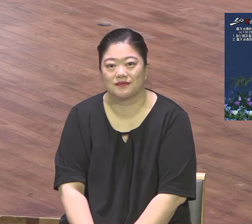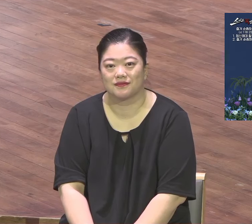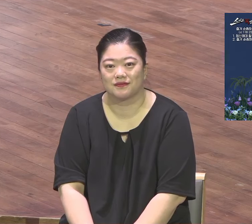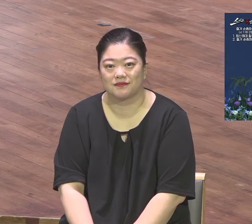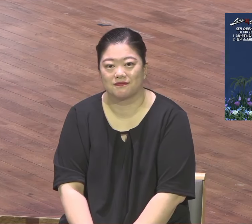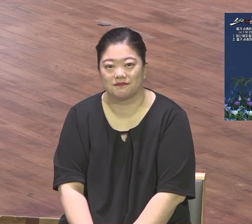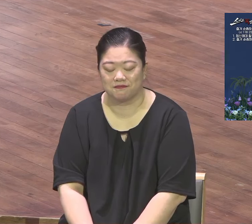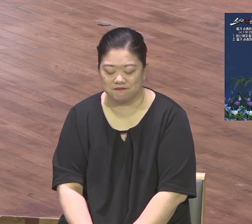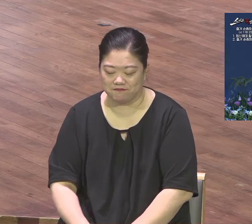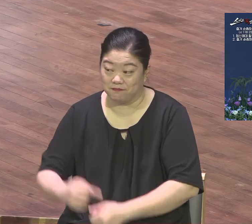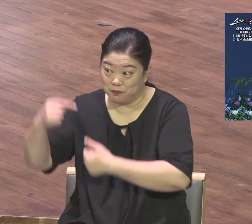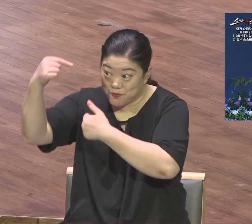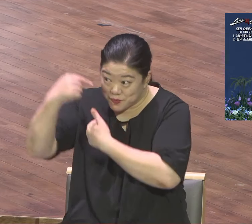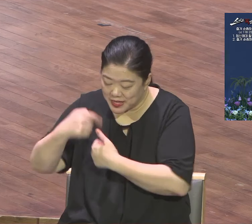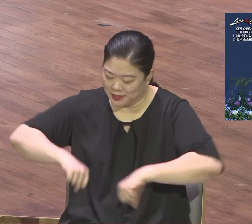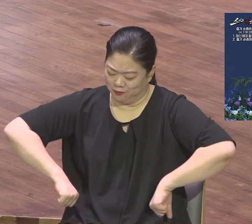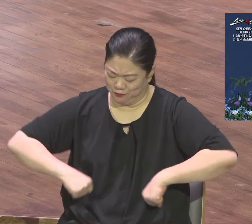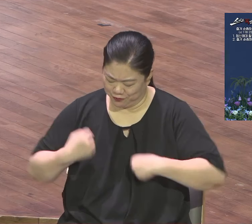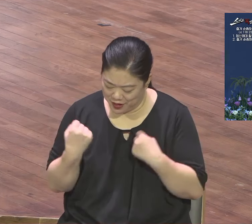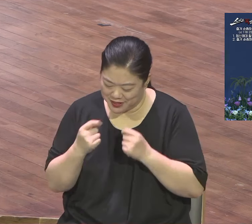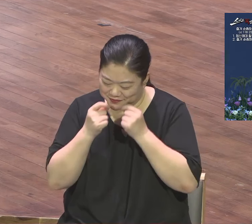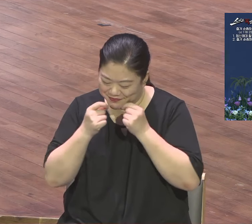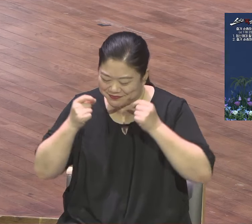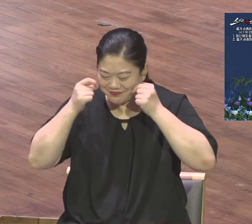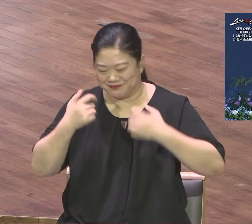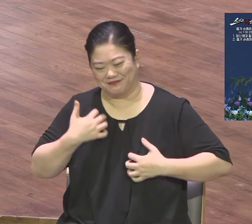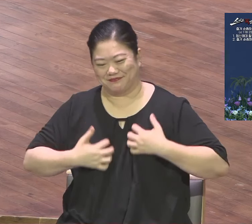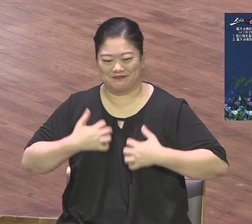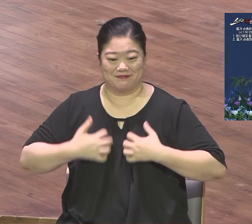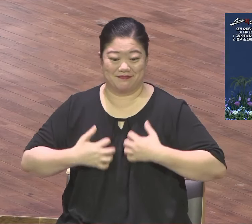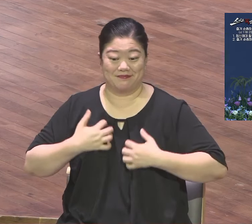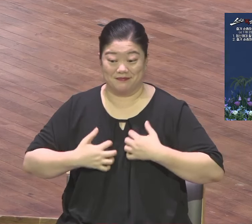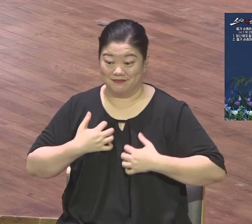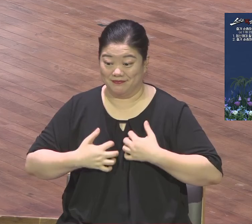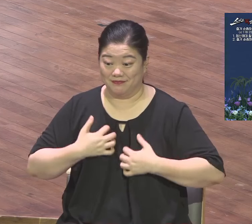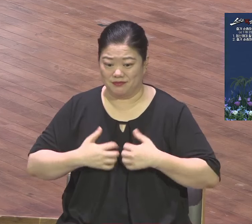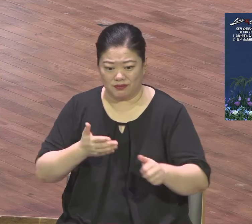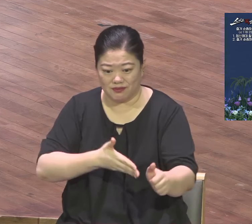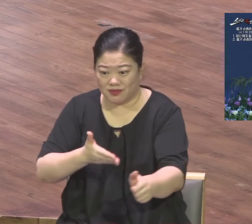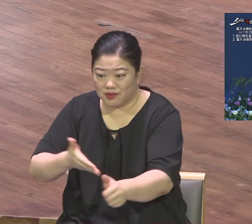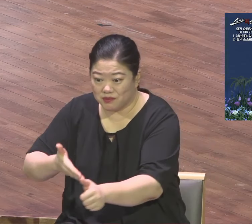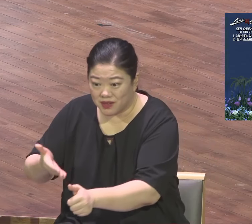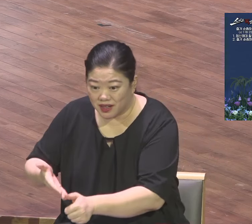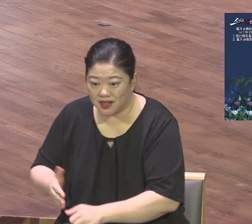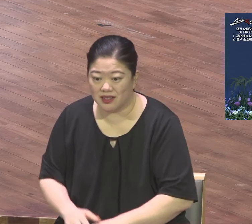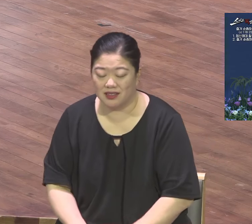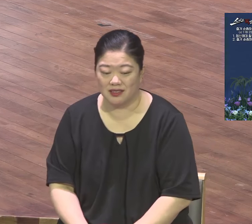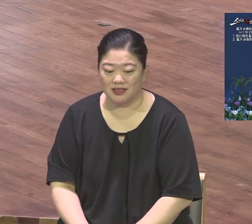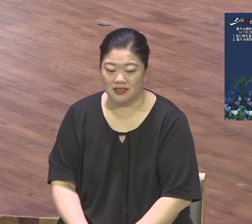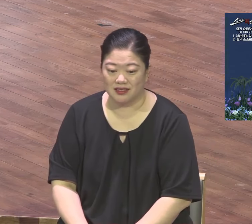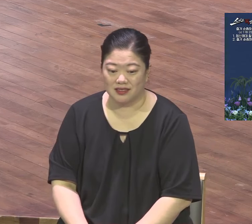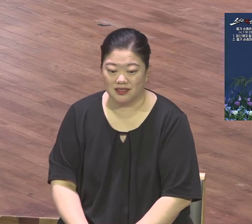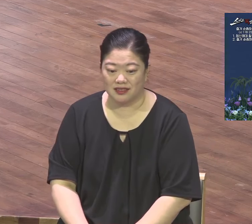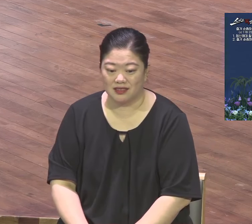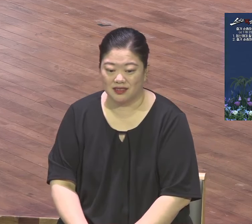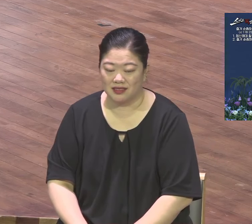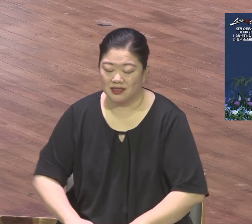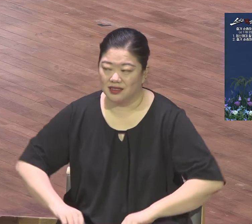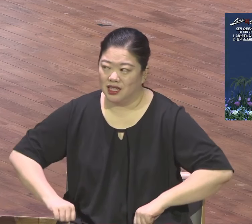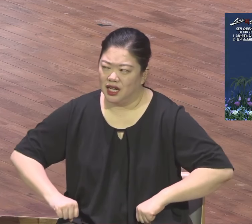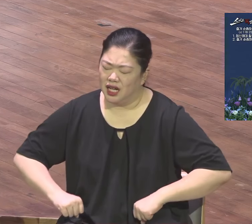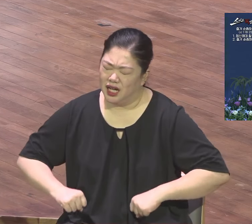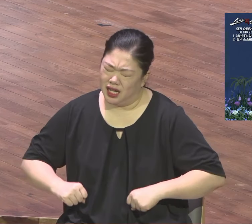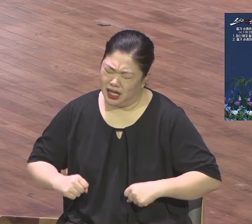절겨 순종하는, 절겨 순종하는 삶을 살게 되었지요. 하나님 말씀, 절겨, 즐거운 마음으로 순종하지. 억지가